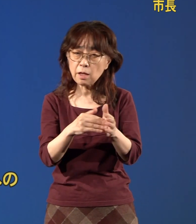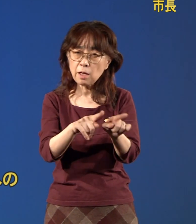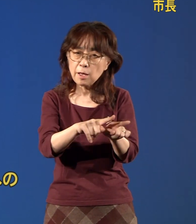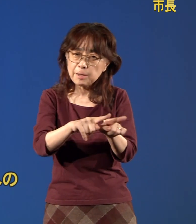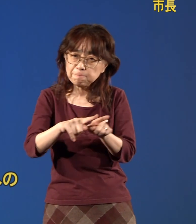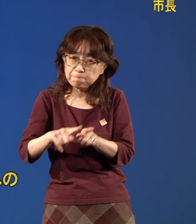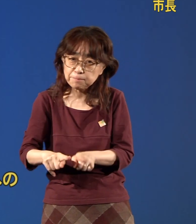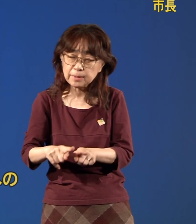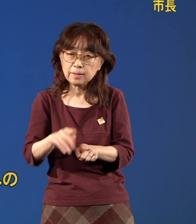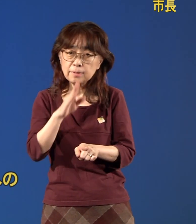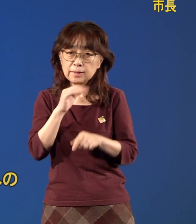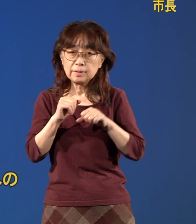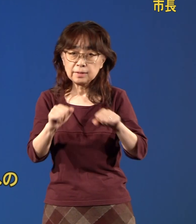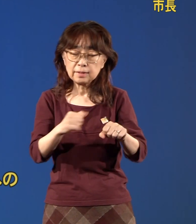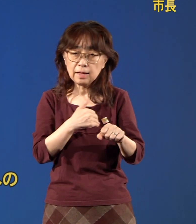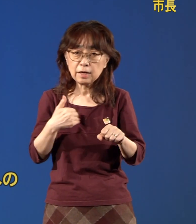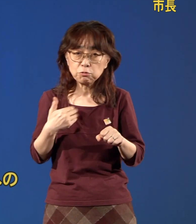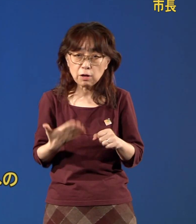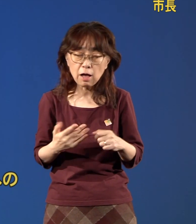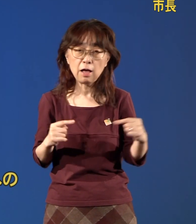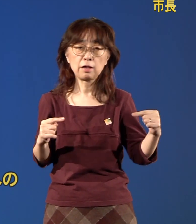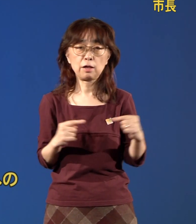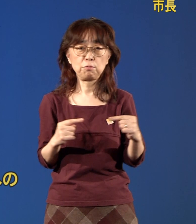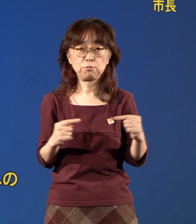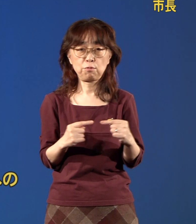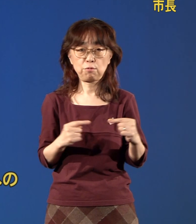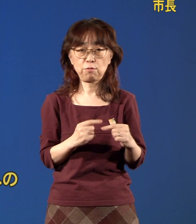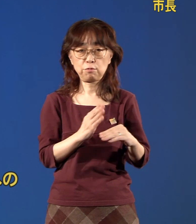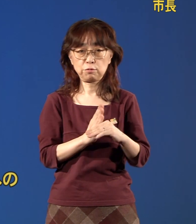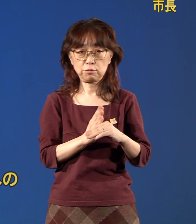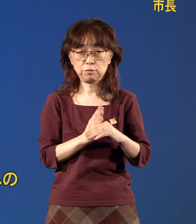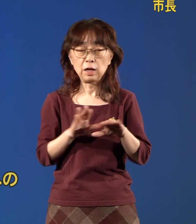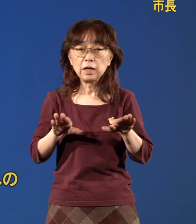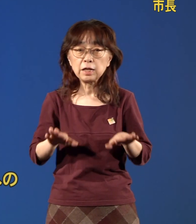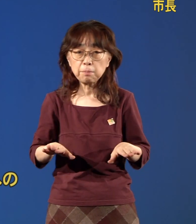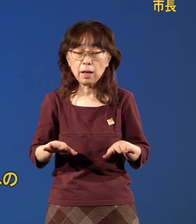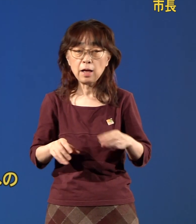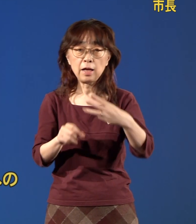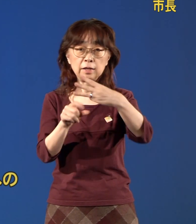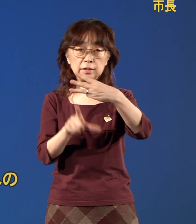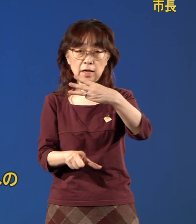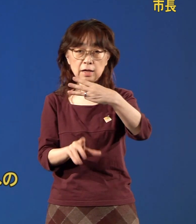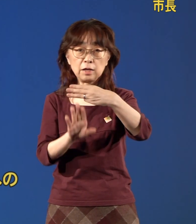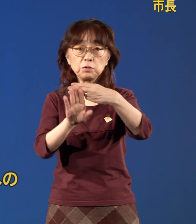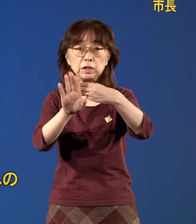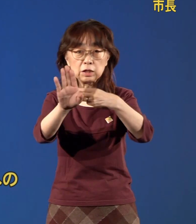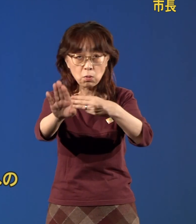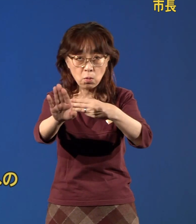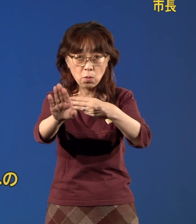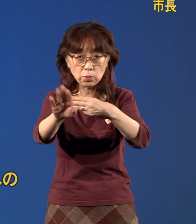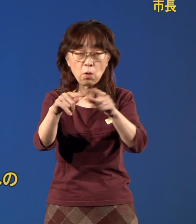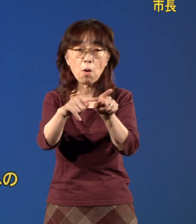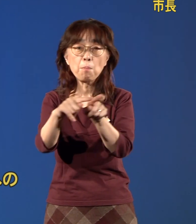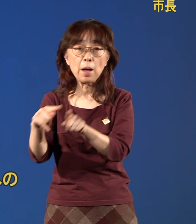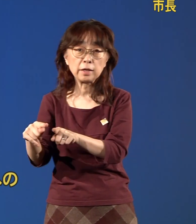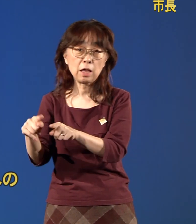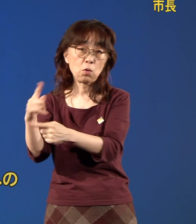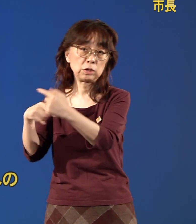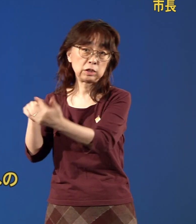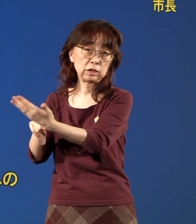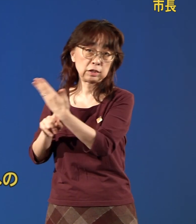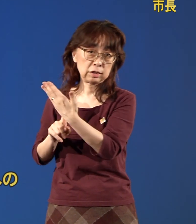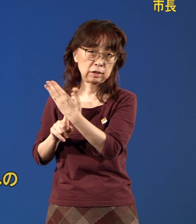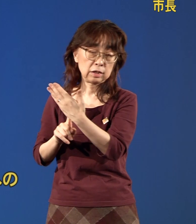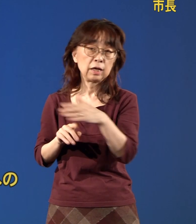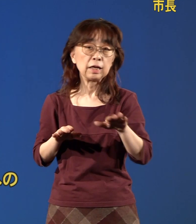ということを検討しつつも、今のところはその3月以降についての前倒しということです。ですから2月まで